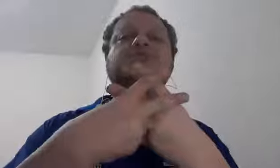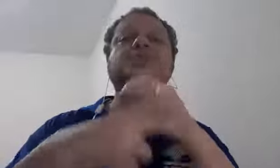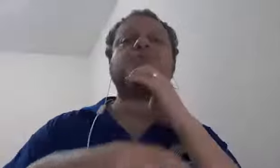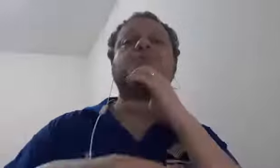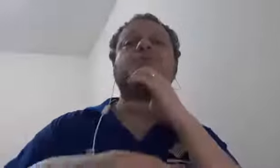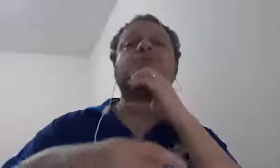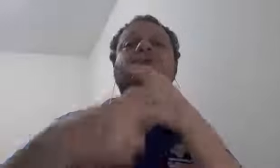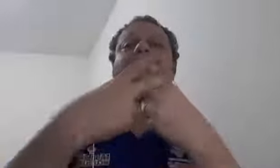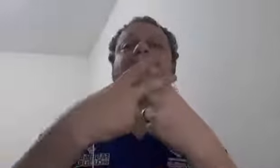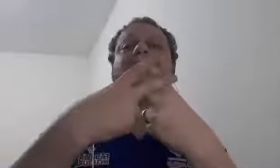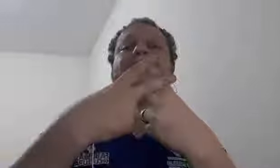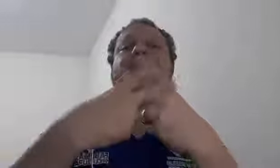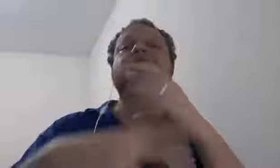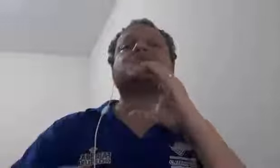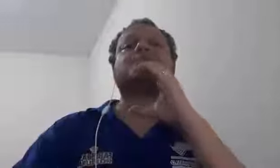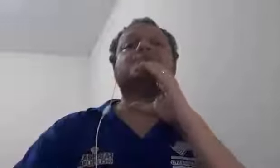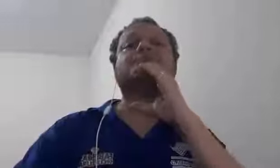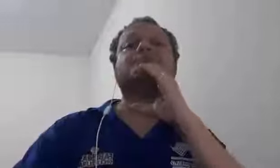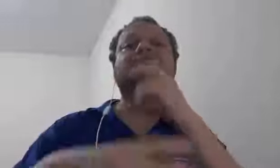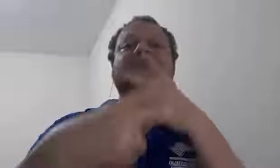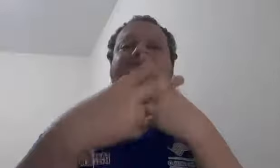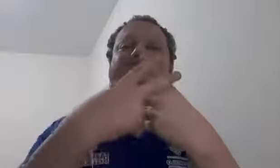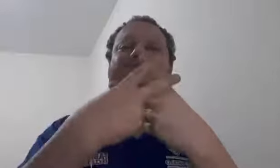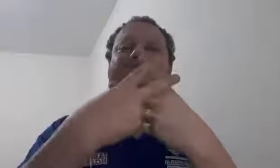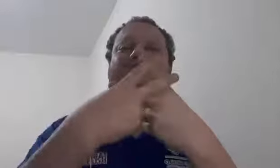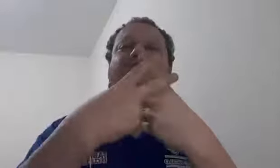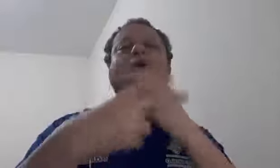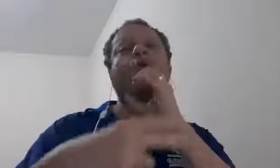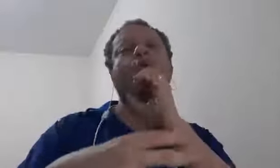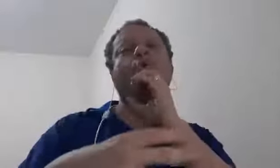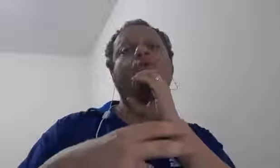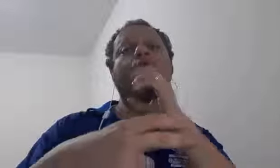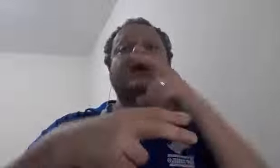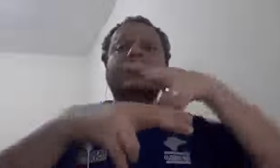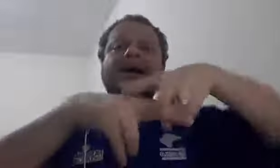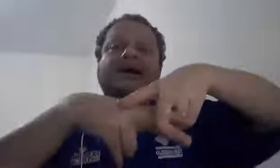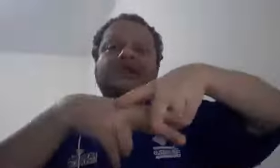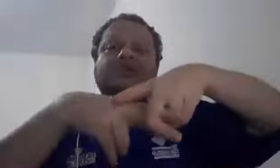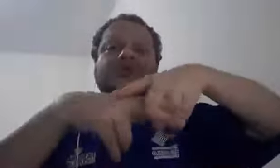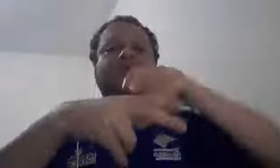Carandiru. Carandiru. Ou Carandiru.